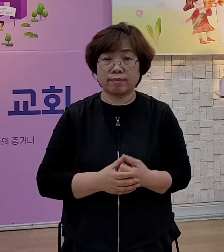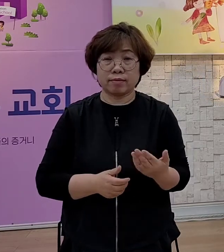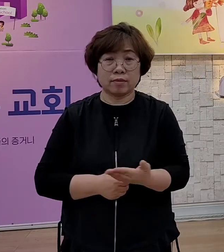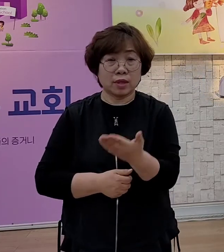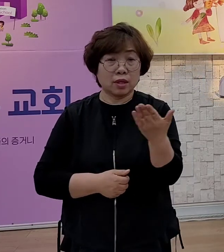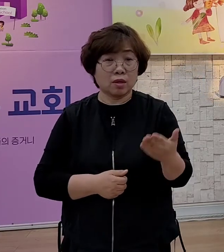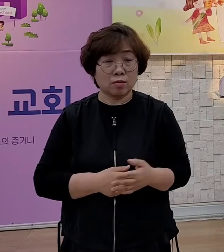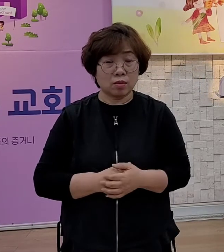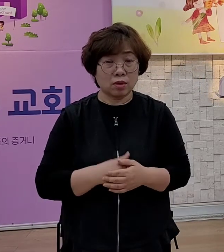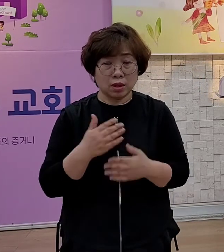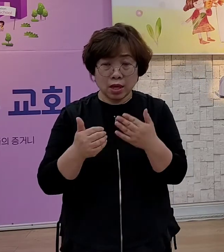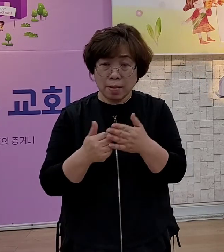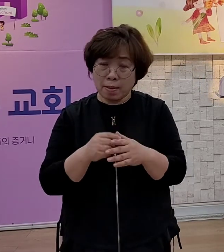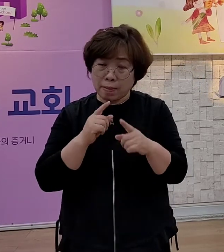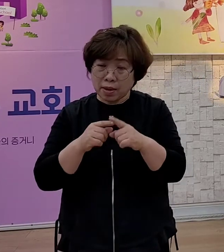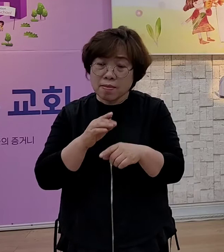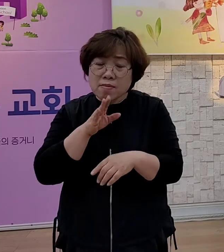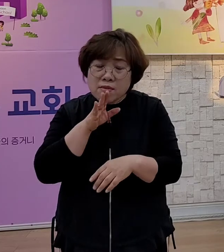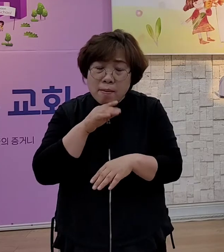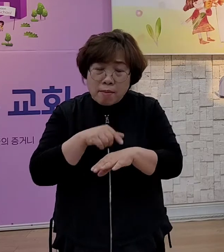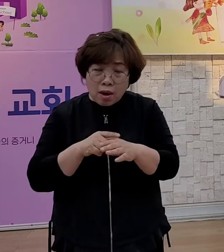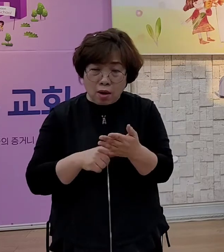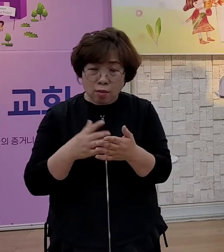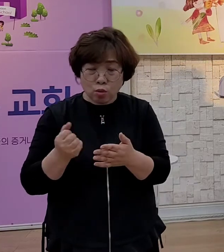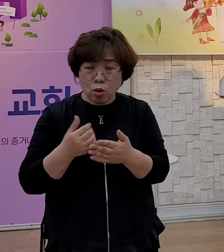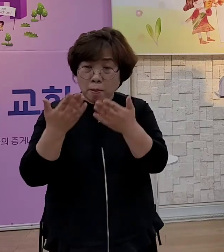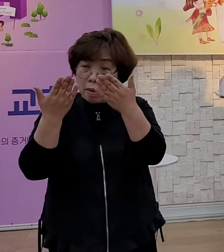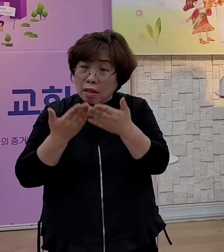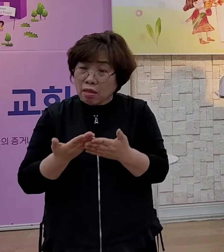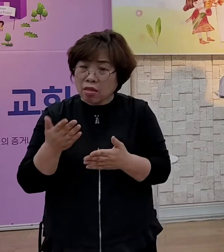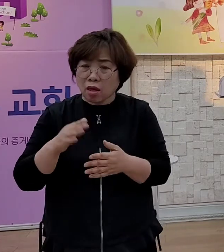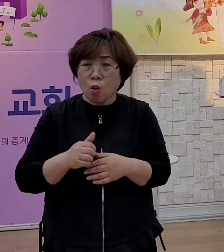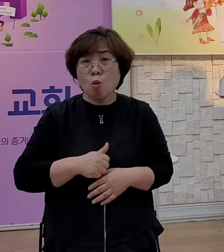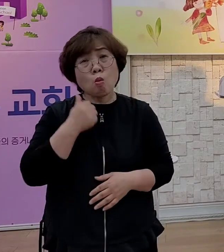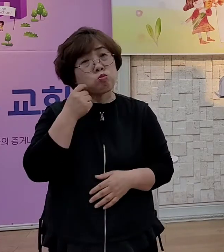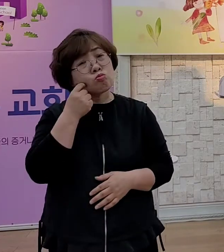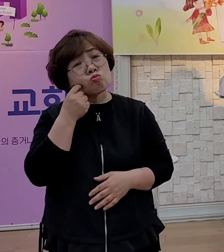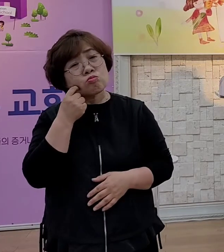우리가 하나님의 말씀을 진실로 온유함으로 받는데 어떻게 성을 낼 수 있습니까?